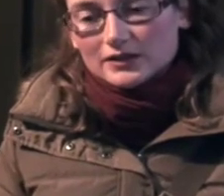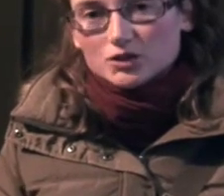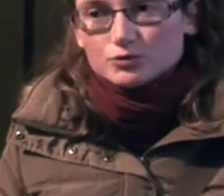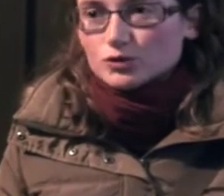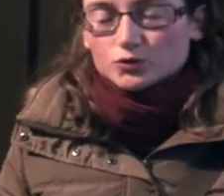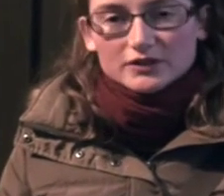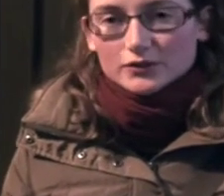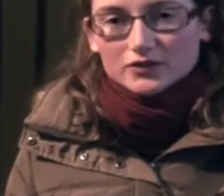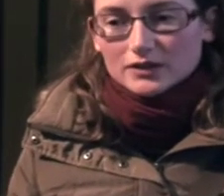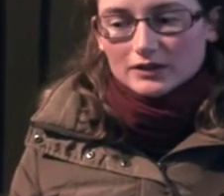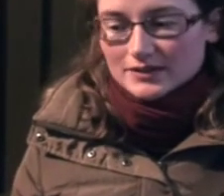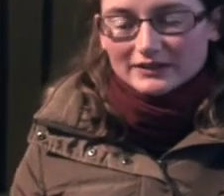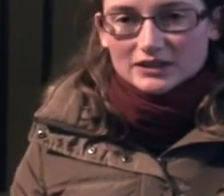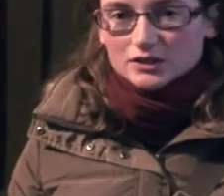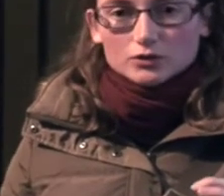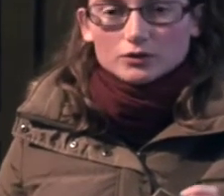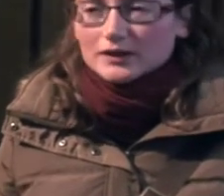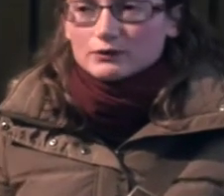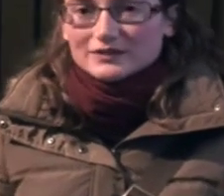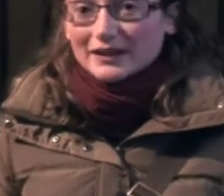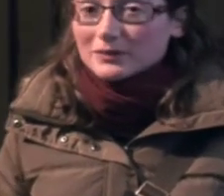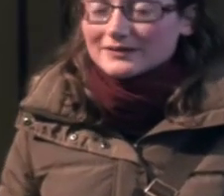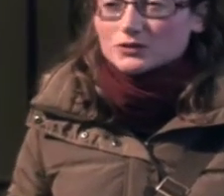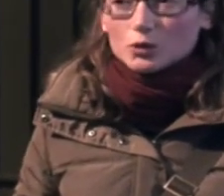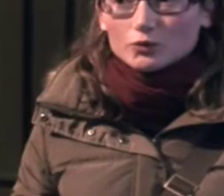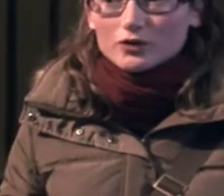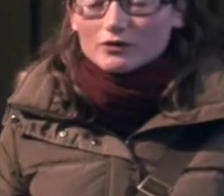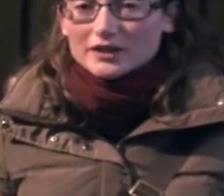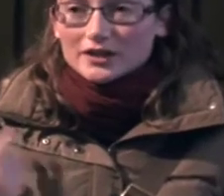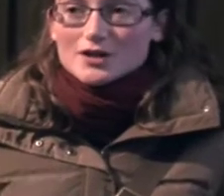qu'il bouge dans tous les sens et ça va crescendo et il le fait très bien et ça dure longtemps et